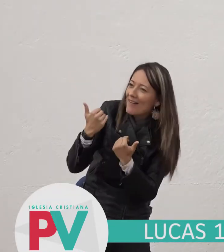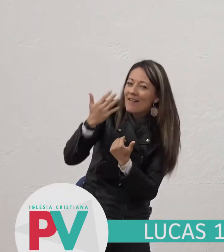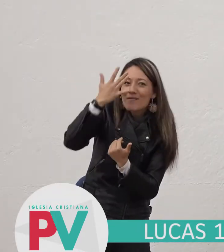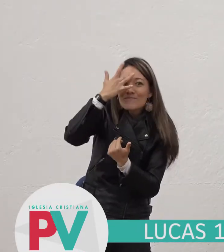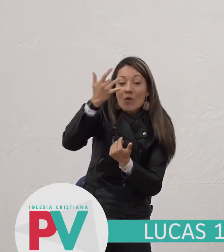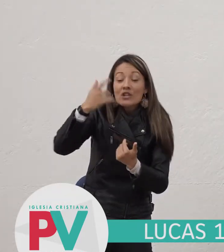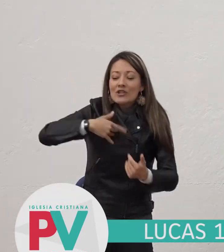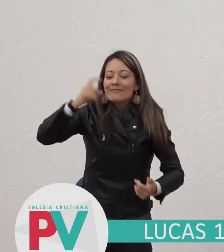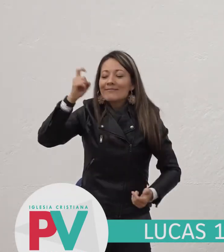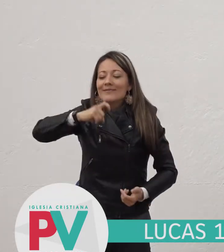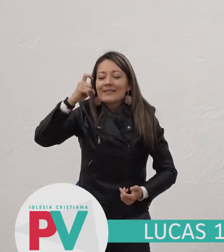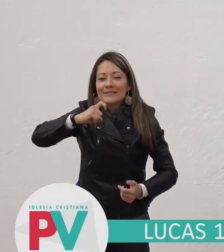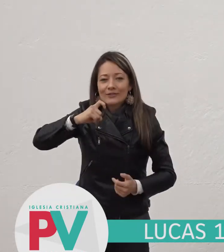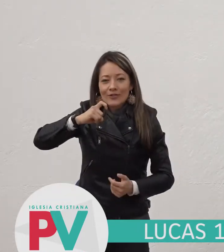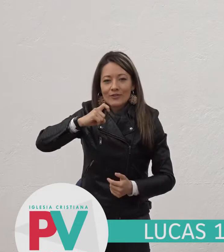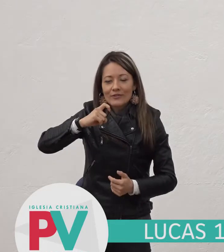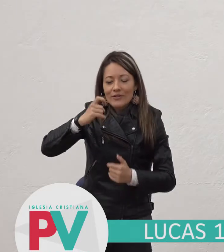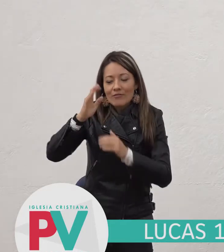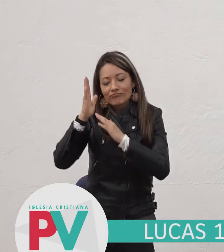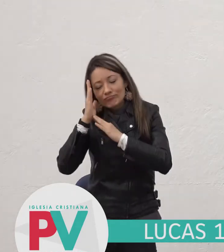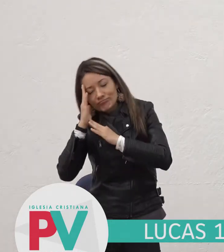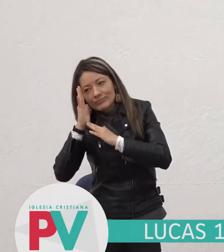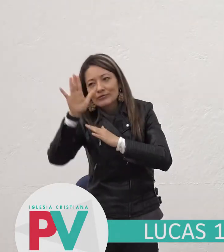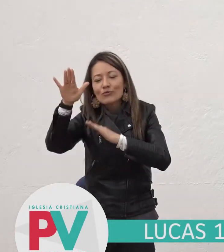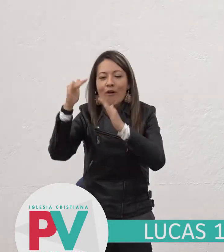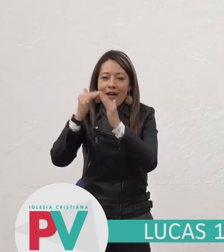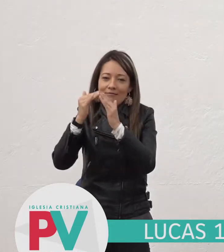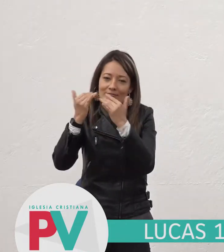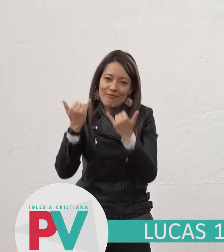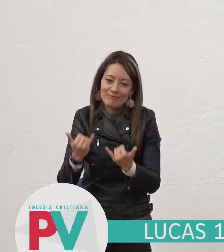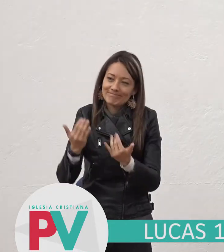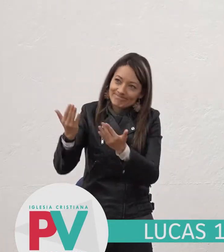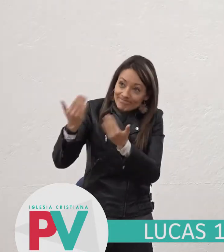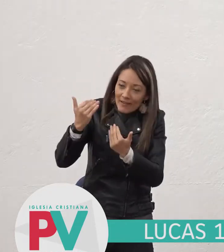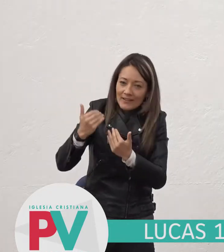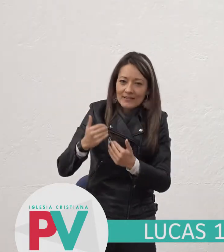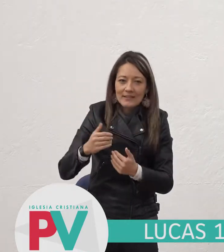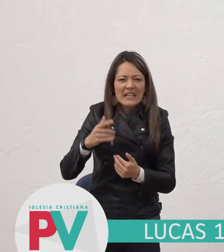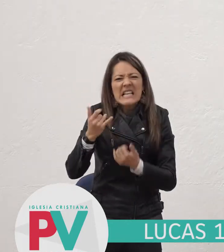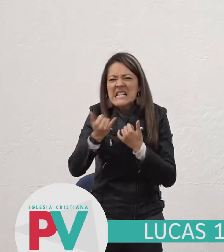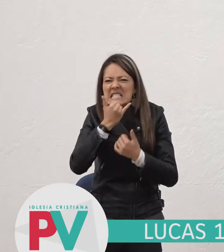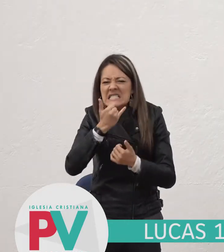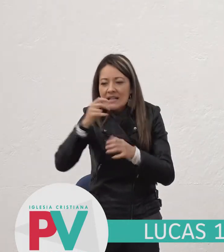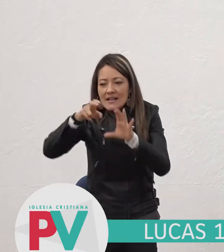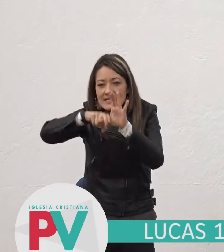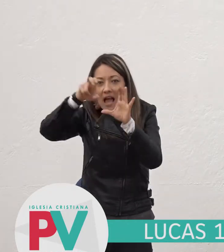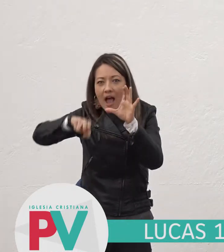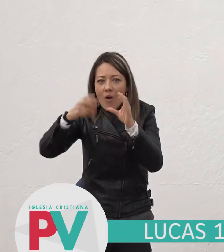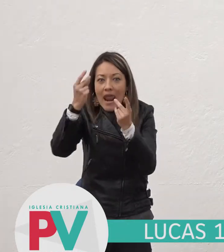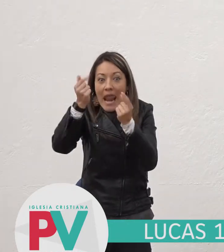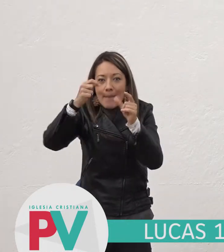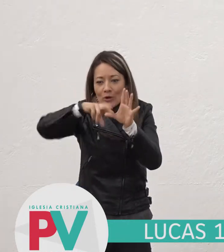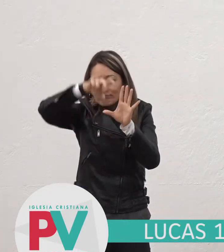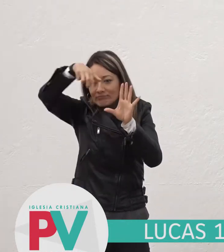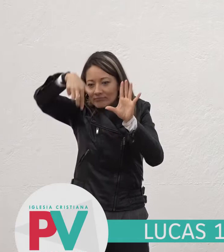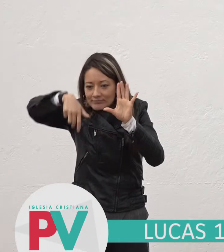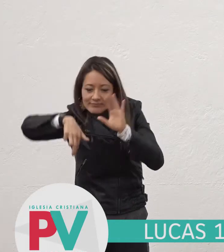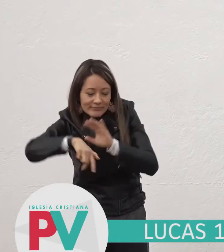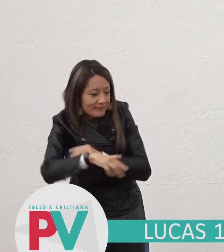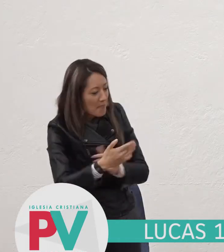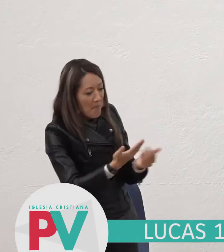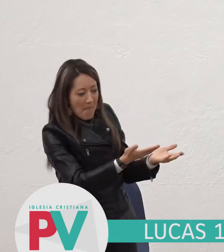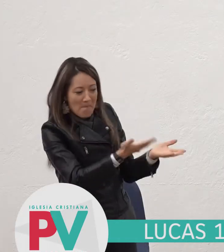porque es necesario que yo pose en tu casa. Entonces él descendió a prisa y le